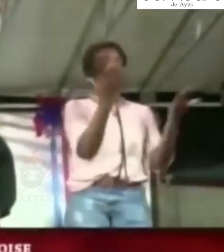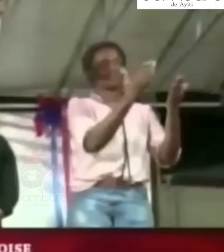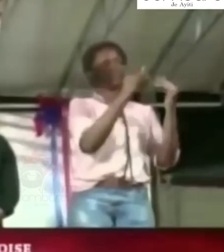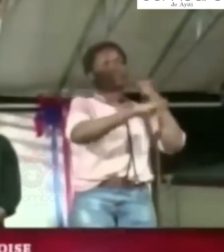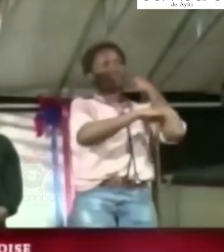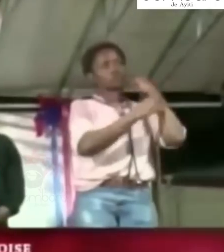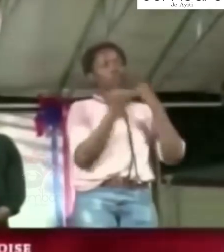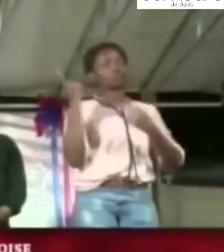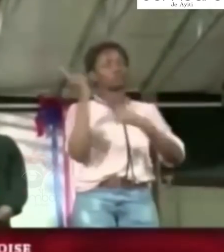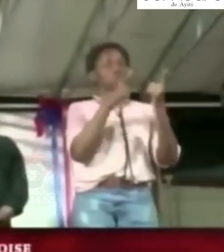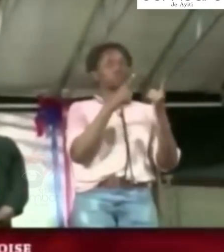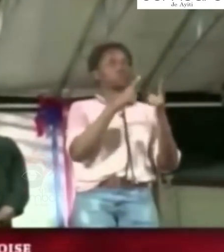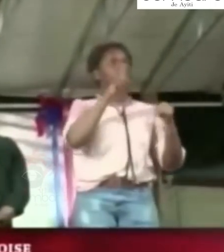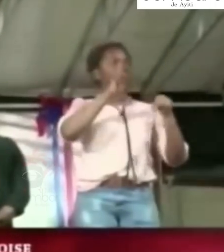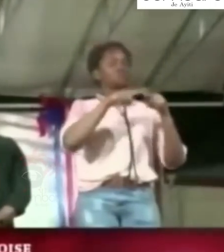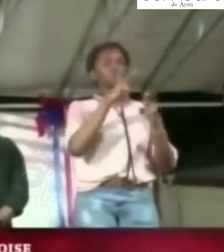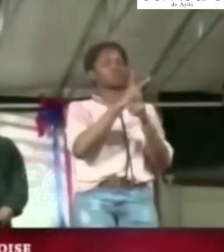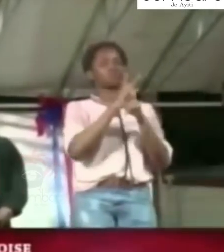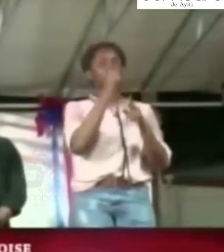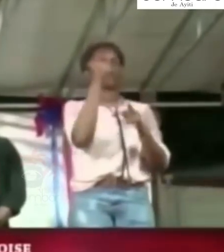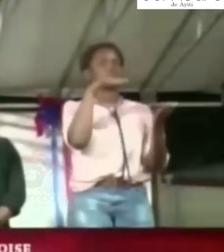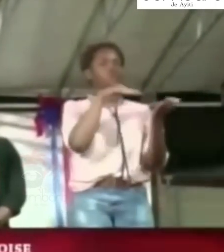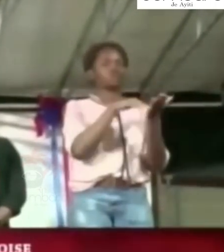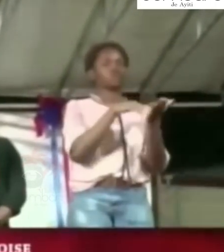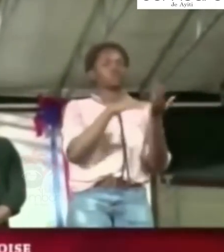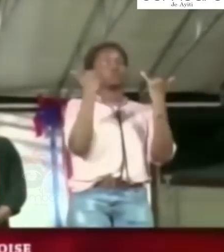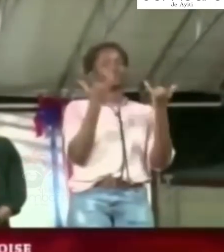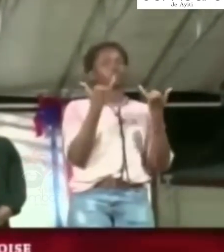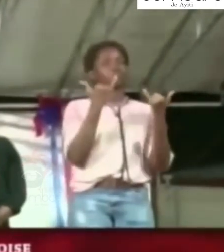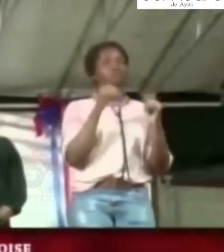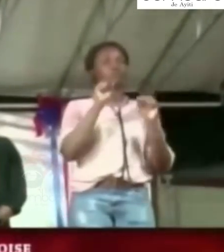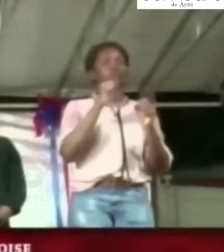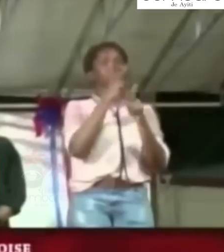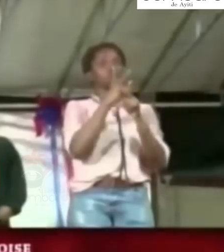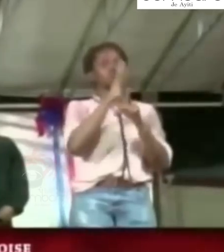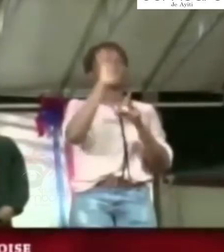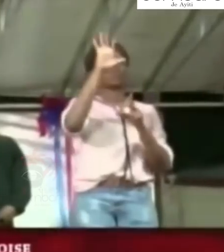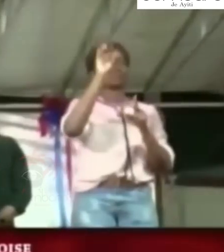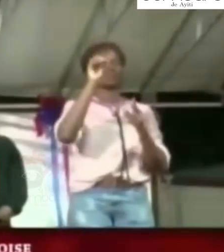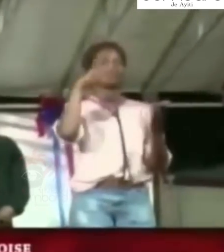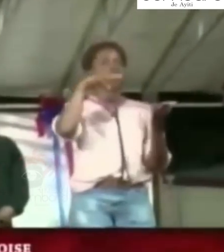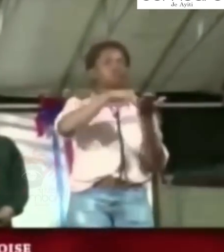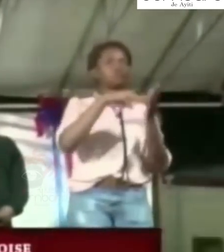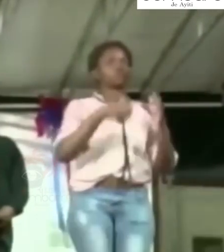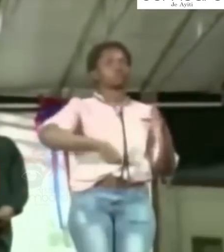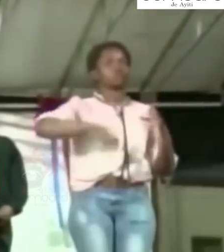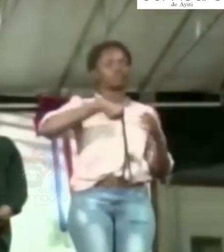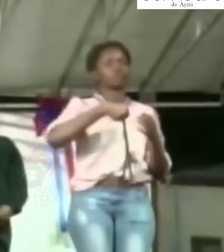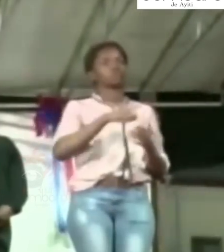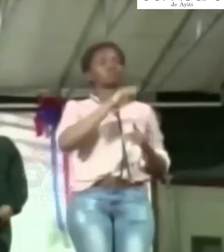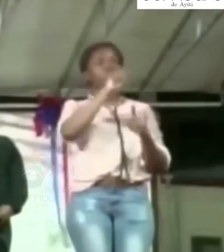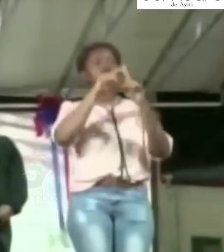l'homme devine là en juillet, là, pas même 40 000 gallons de gaz. Je dis à nous avons 50 000 gallons. L'homme devine là